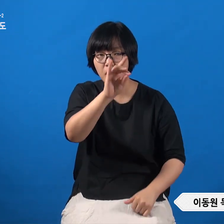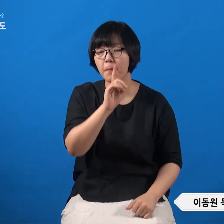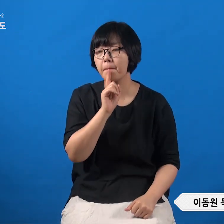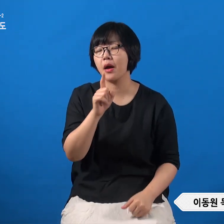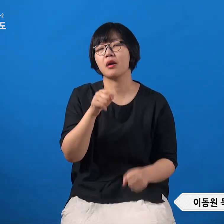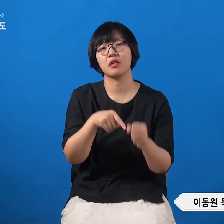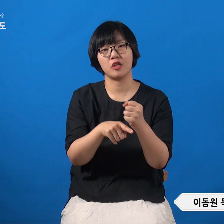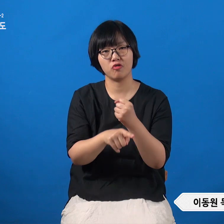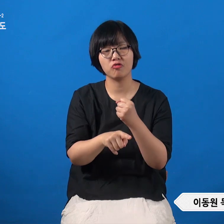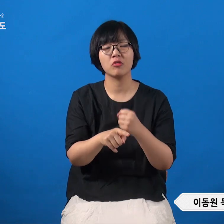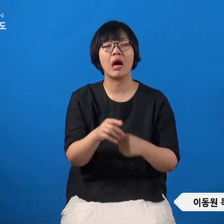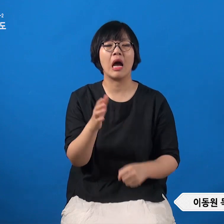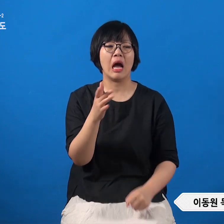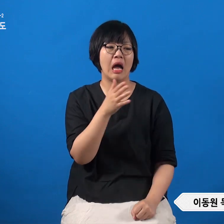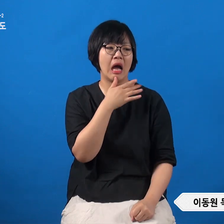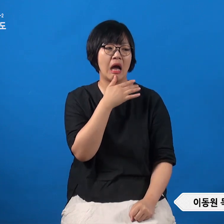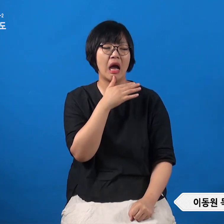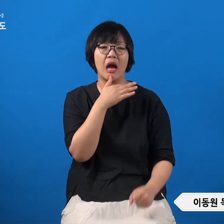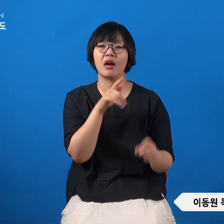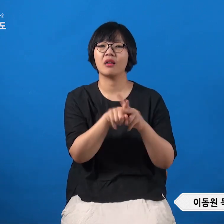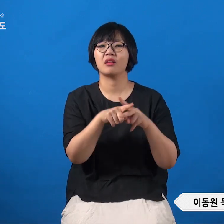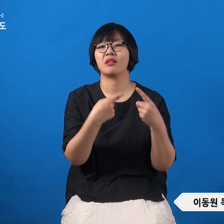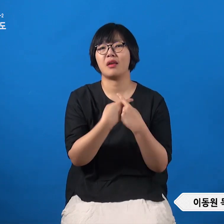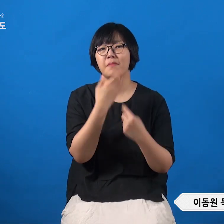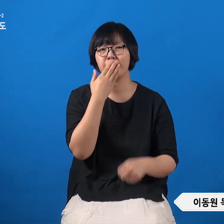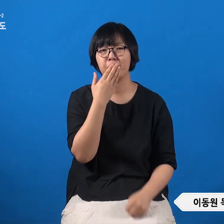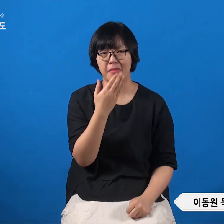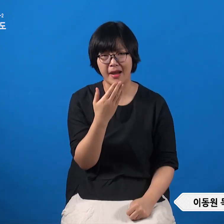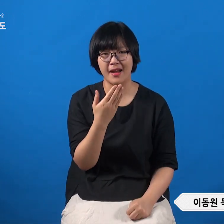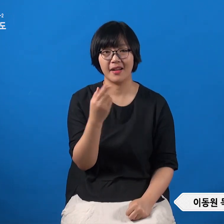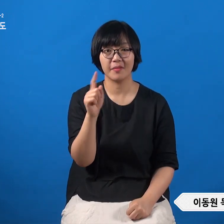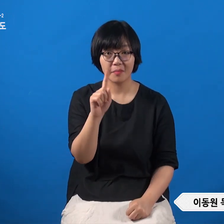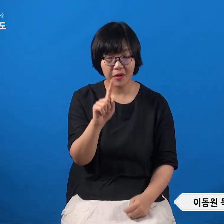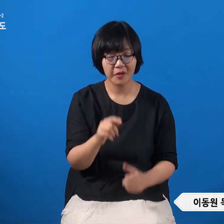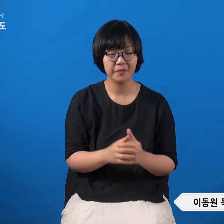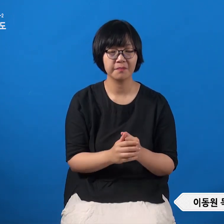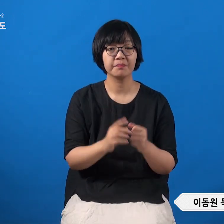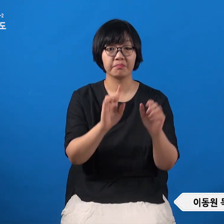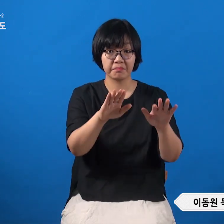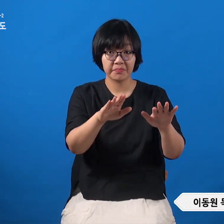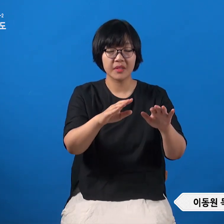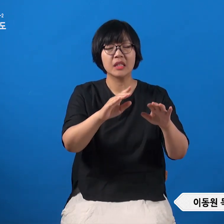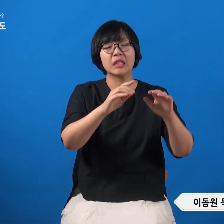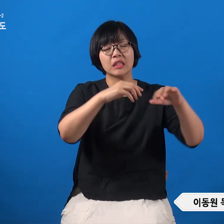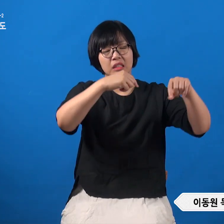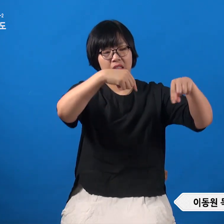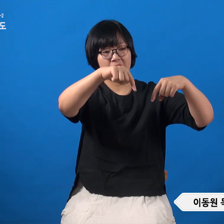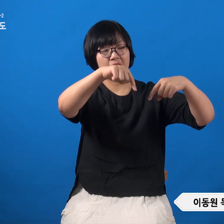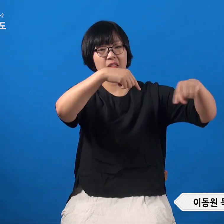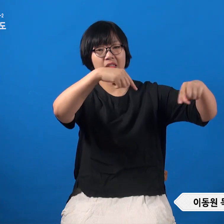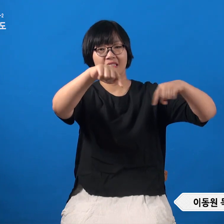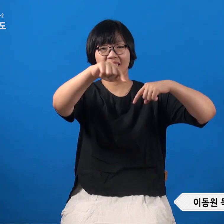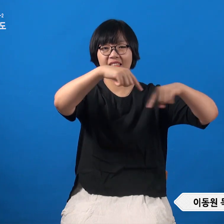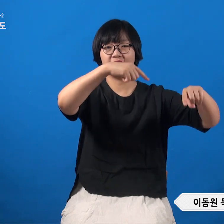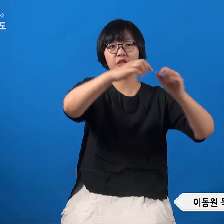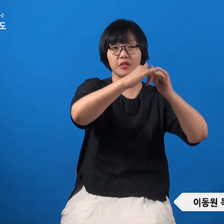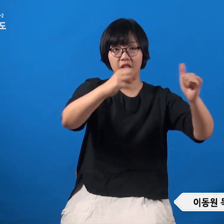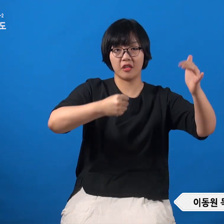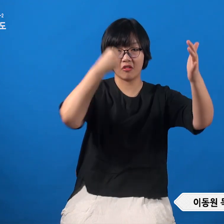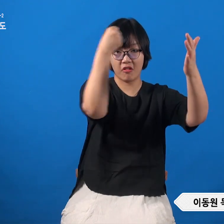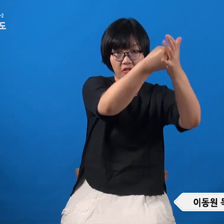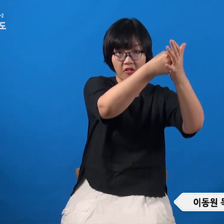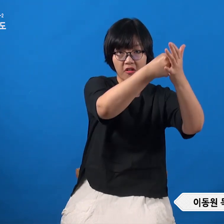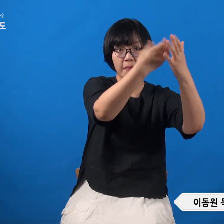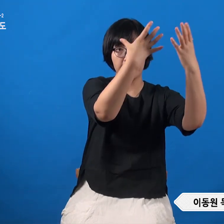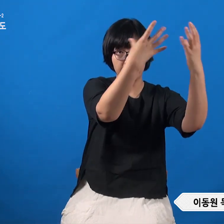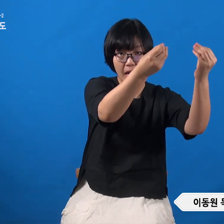다시 말하면 높은 지위에 있는 사람들, 즉 지도자들의 결정, 그들의 결정은